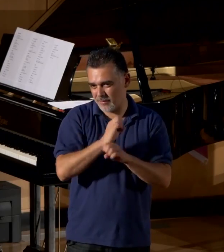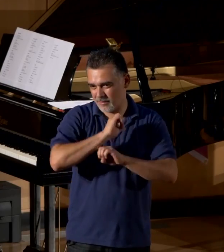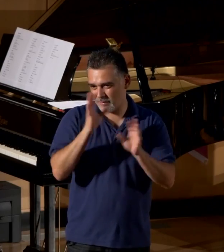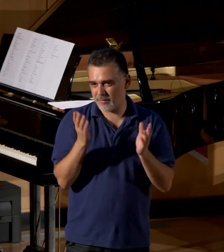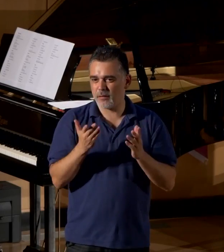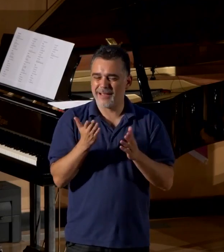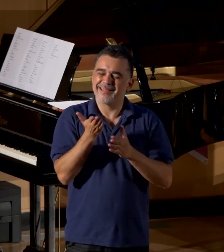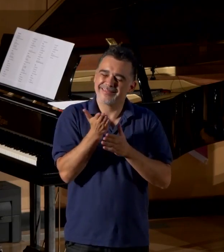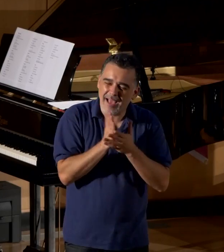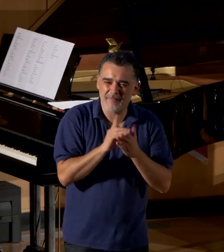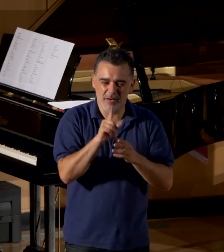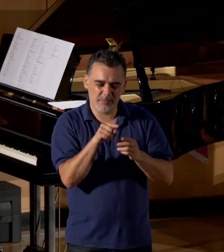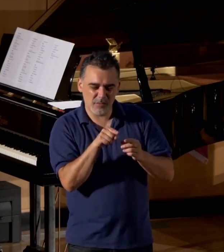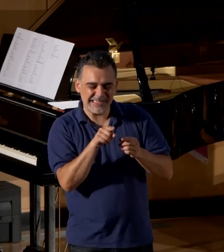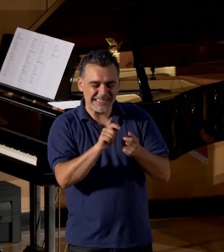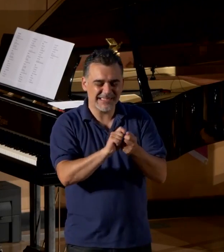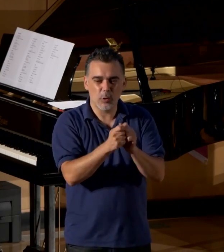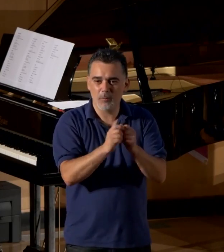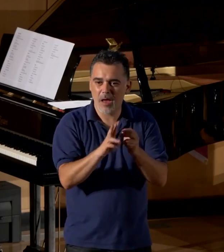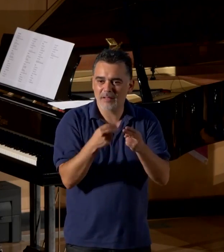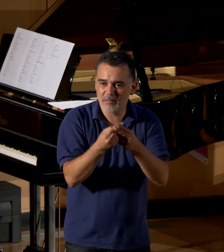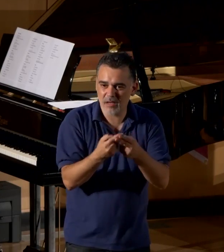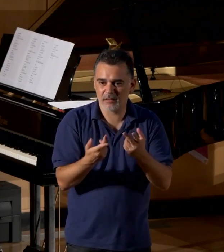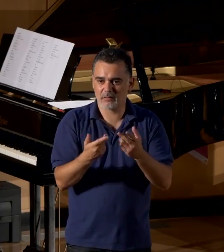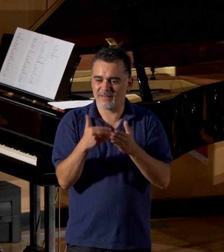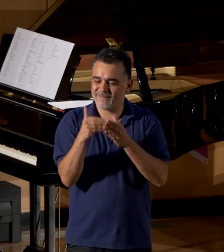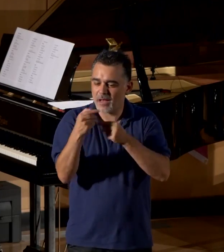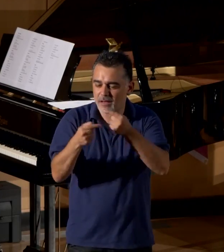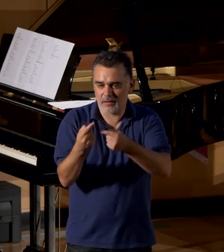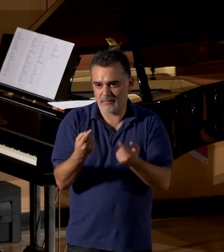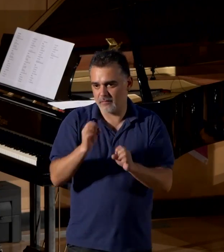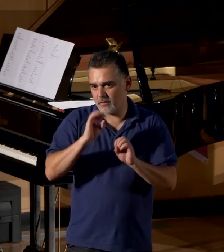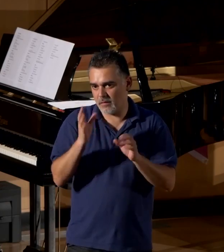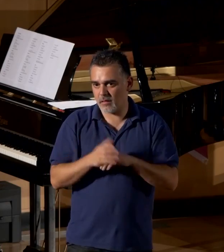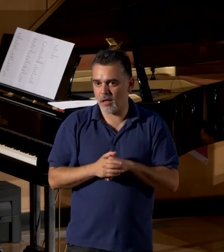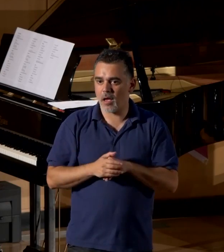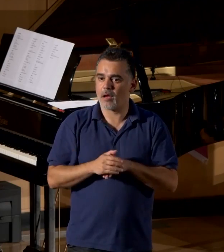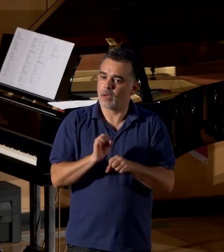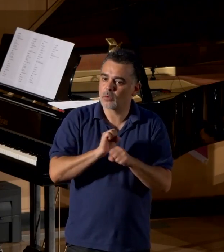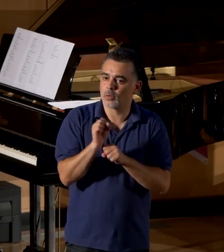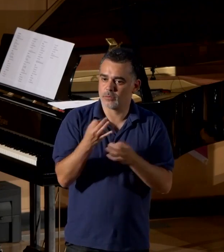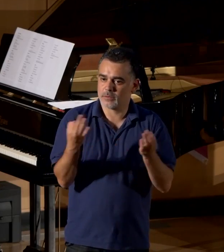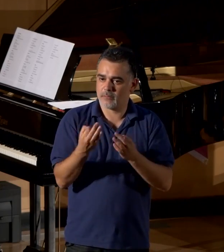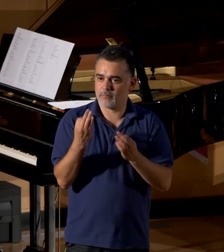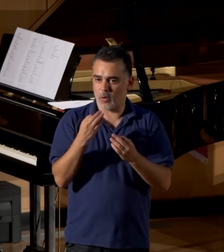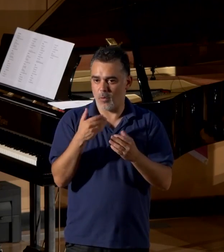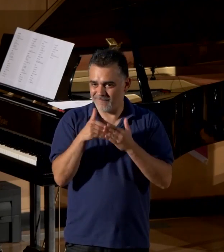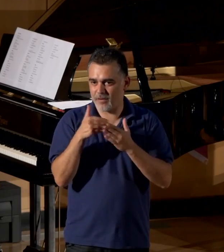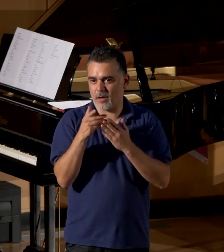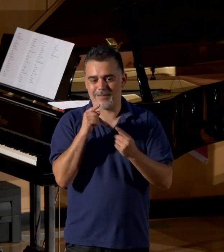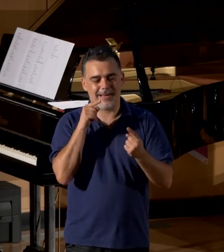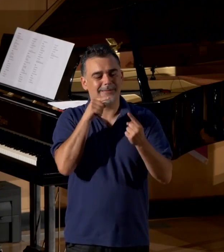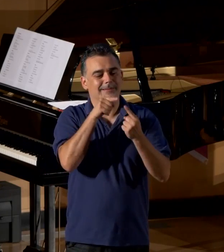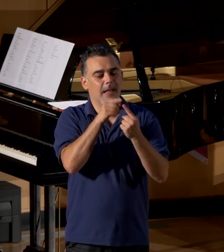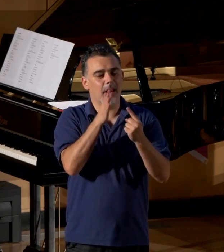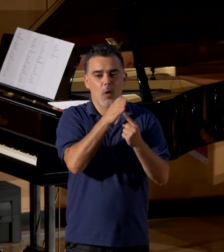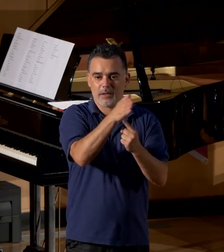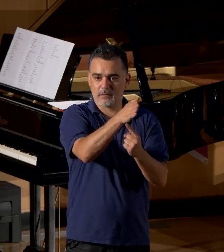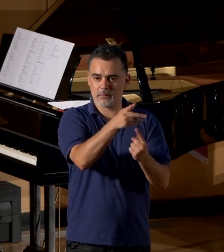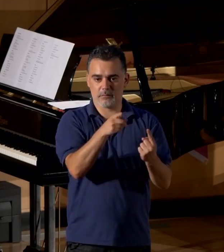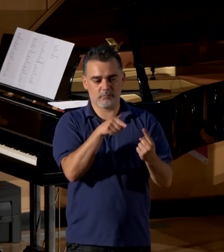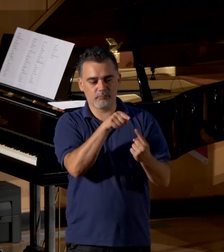zum Teil angepasst und weiterentwickelt. Aber auf jeden Fall, natürlich brauchen wir weiterhin zielgruppenspezifische Präventionsangebote